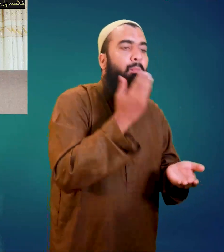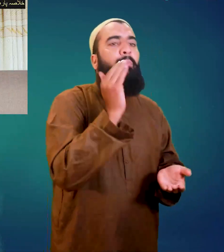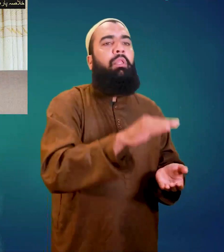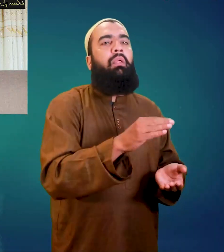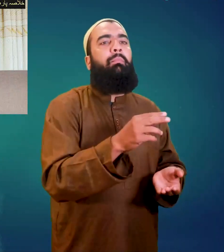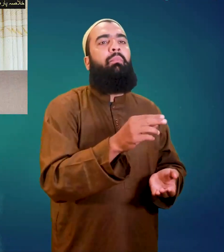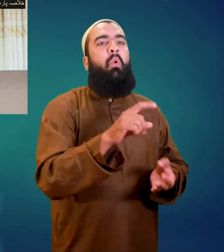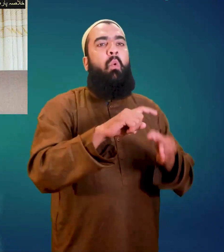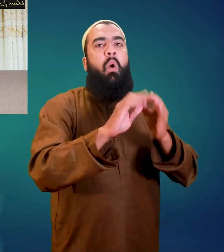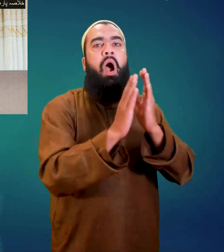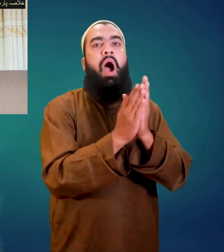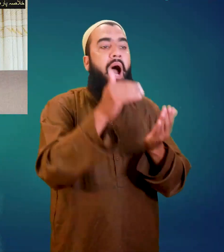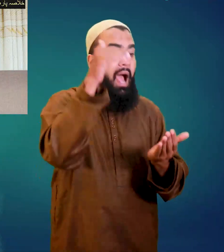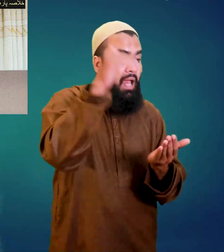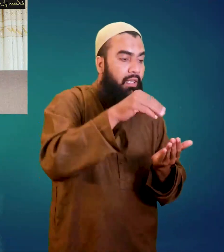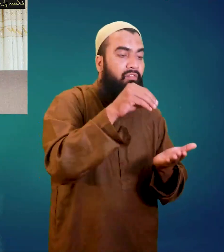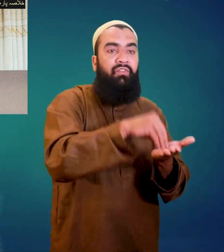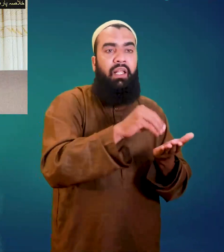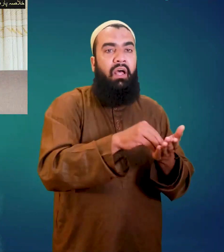ہے۔